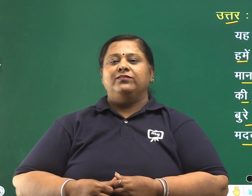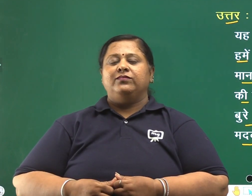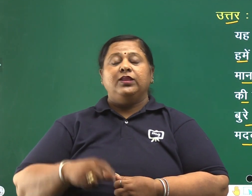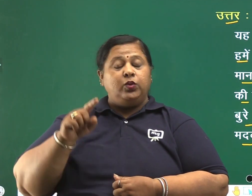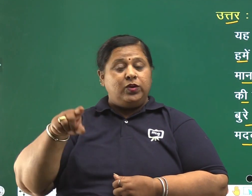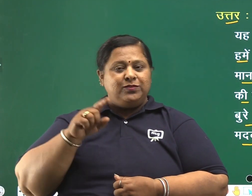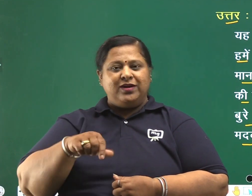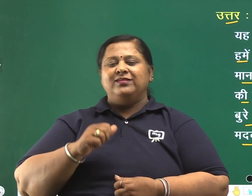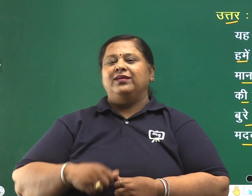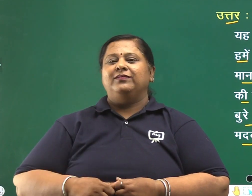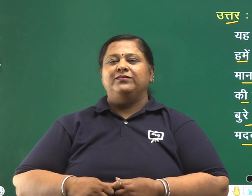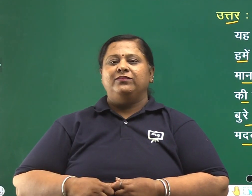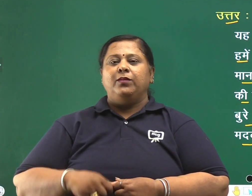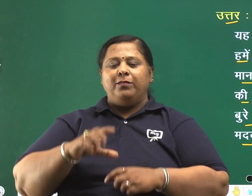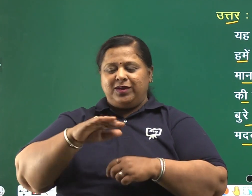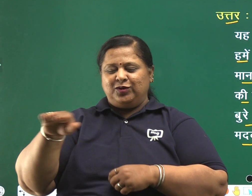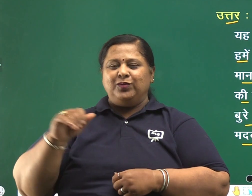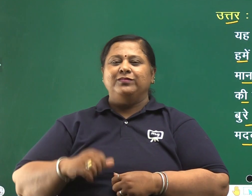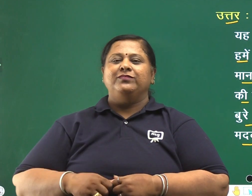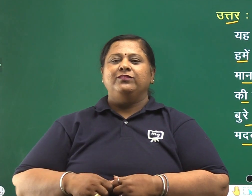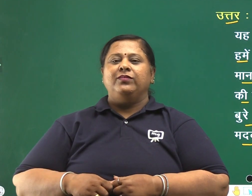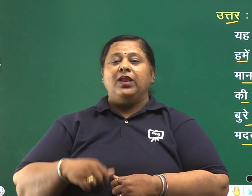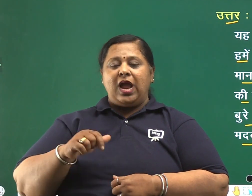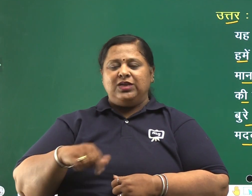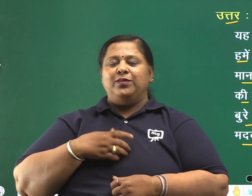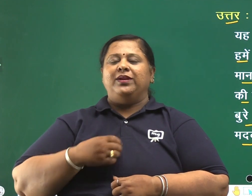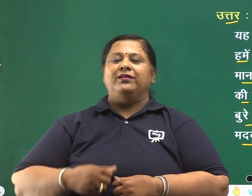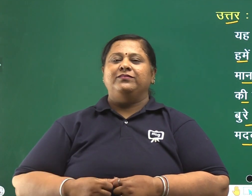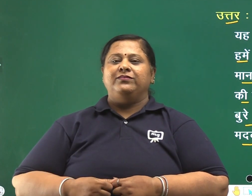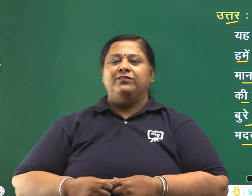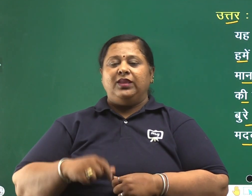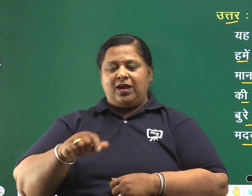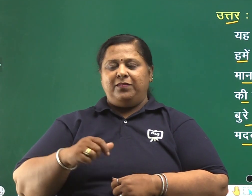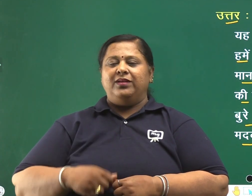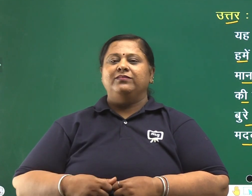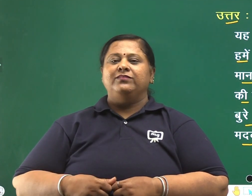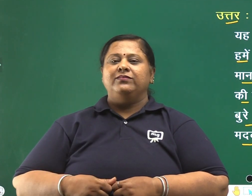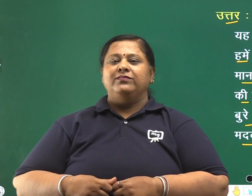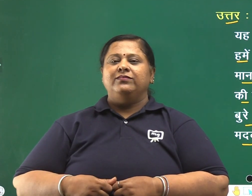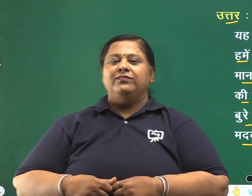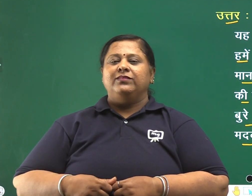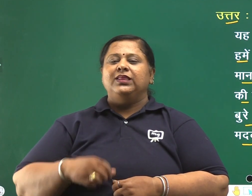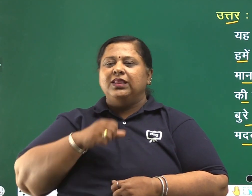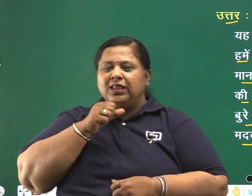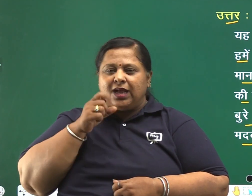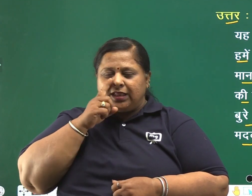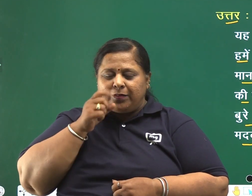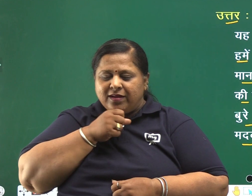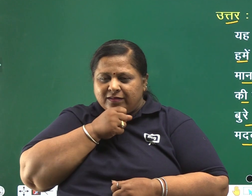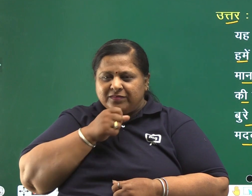तो इस प्रकार से बच्चों, आज हमने यहाँ पर दादी माँ